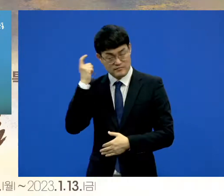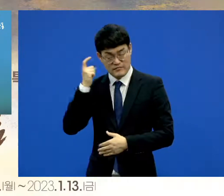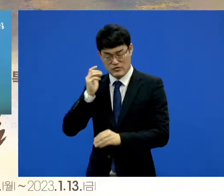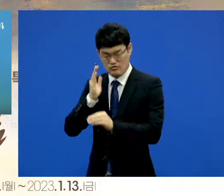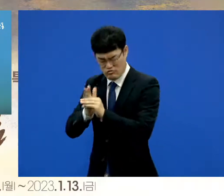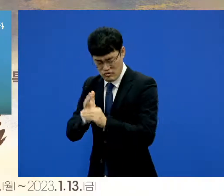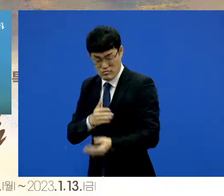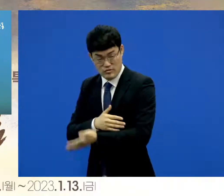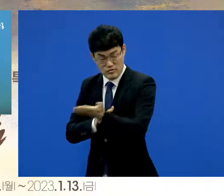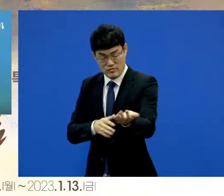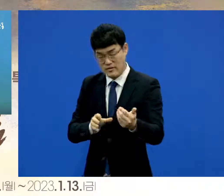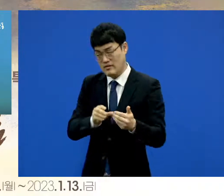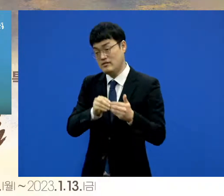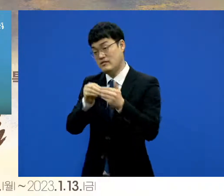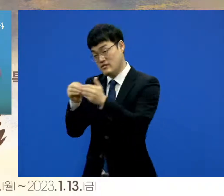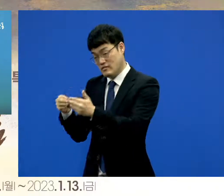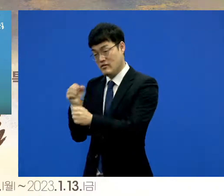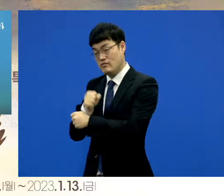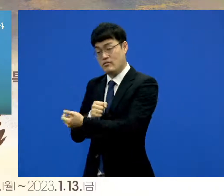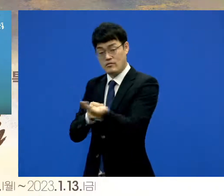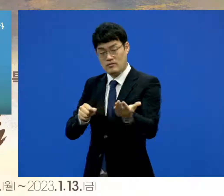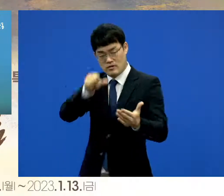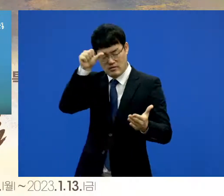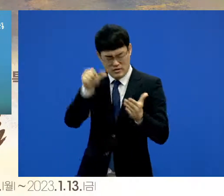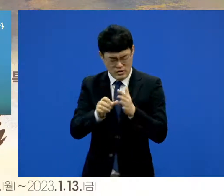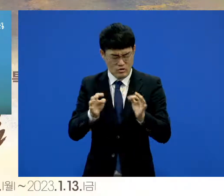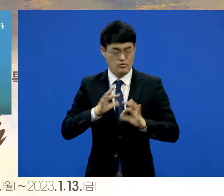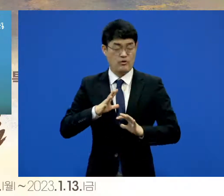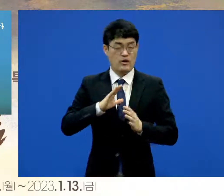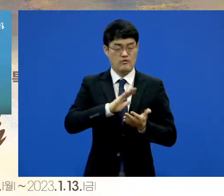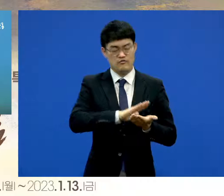말씀을 전할 때 여러분들의 생애도 놀라운